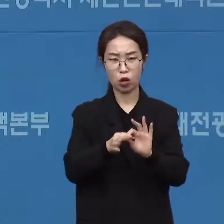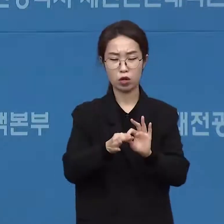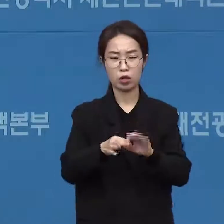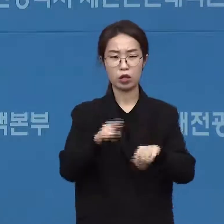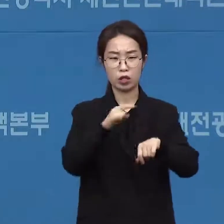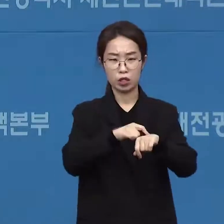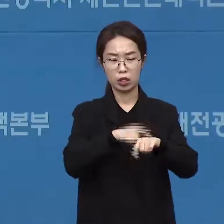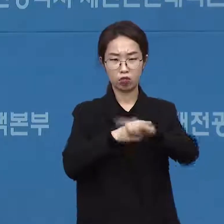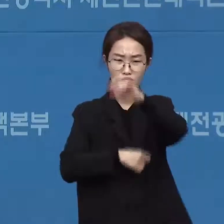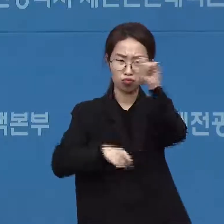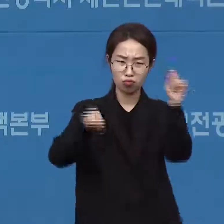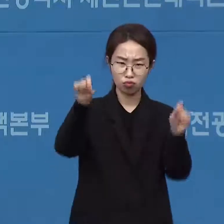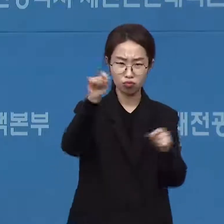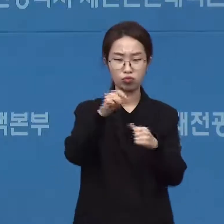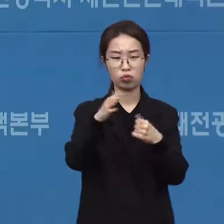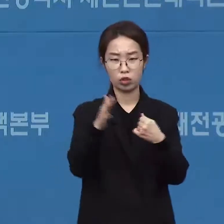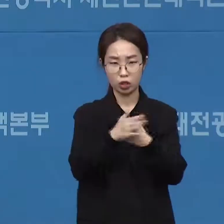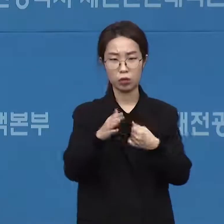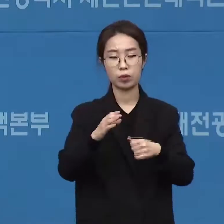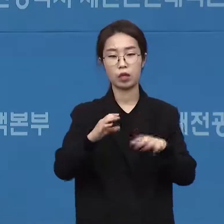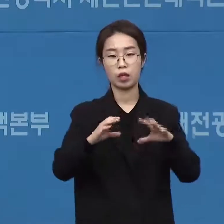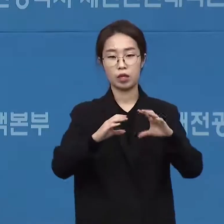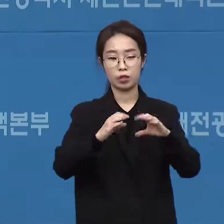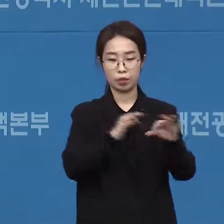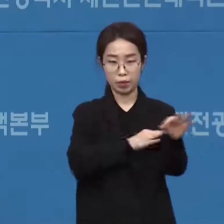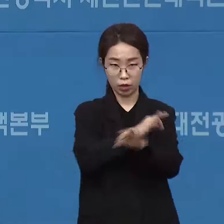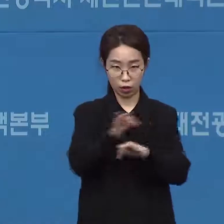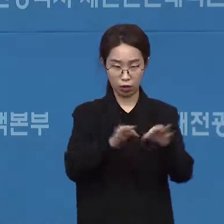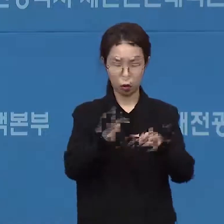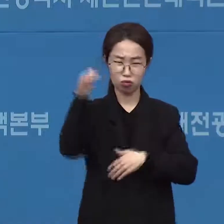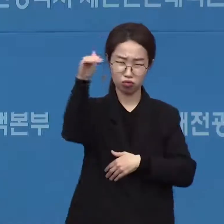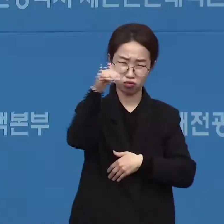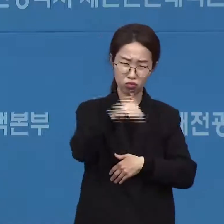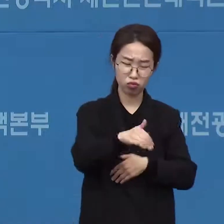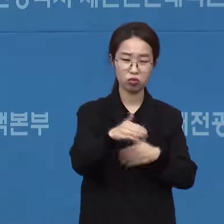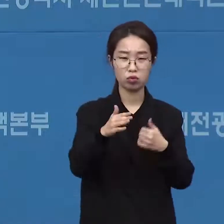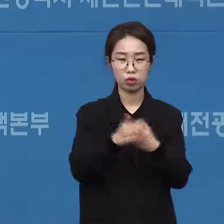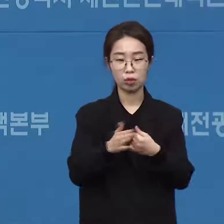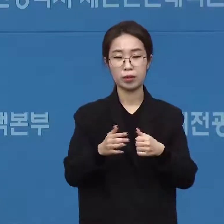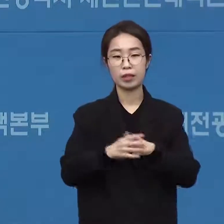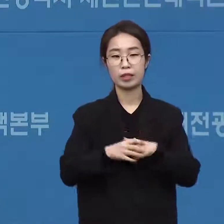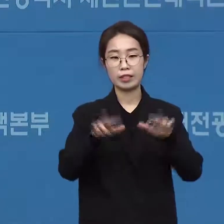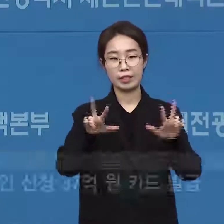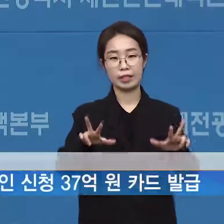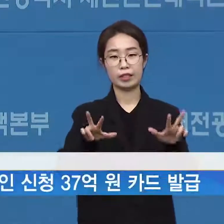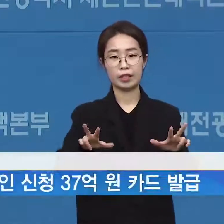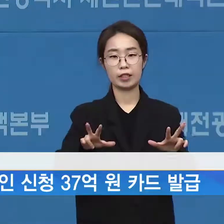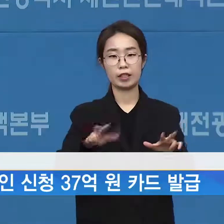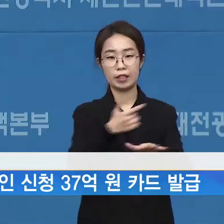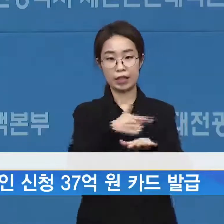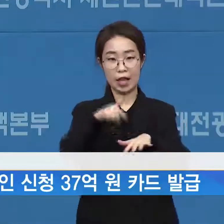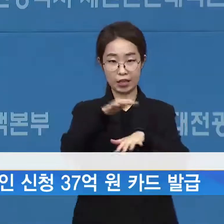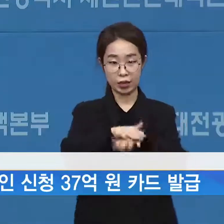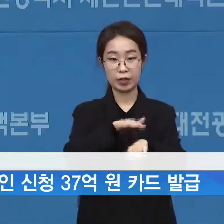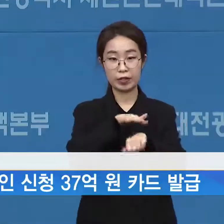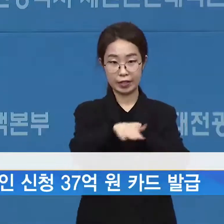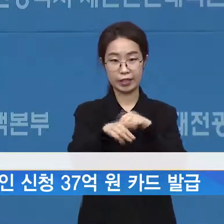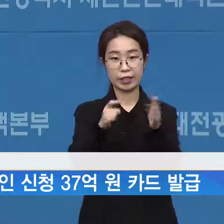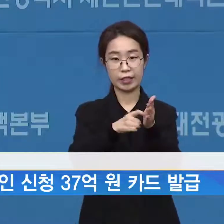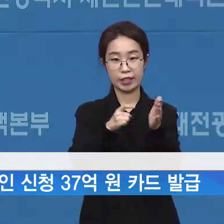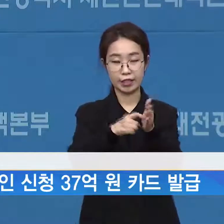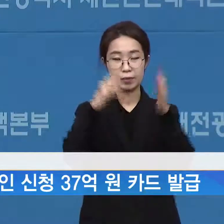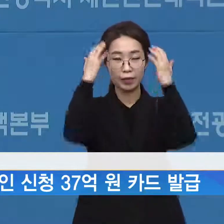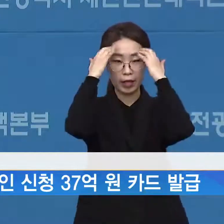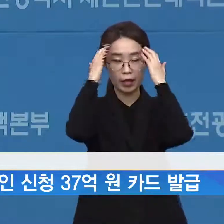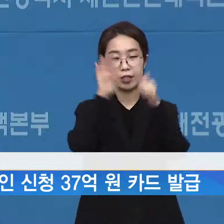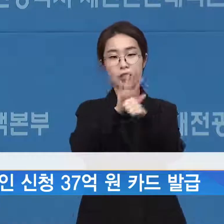경제가 타격을 받을 수밖에 없는 상황에서 우리 시는 정부 정책에 앞서 대전형 긴급 재난 생계